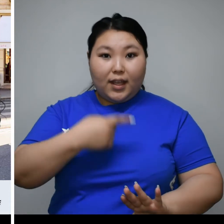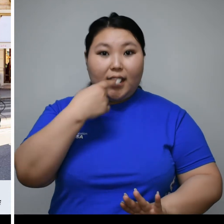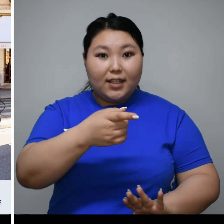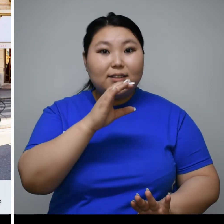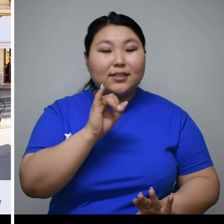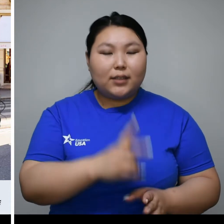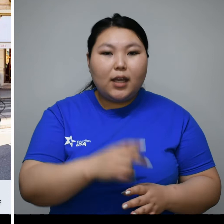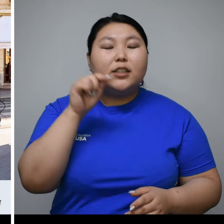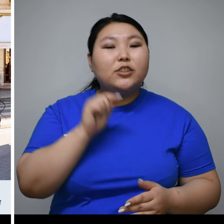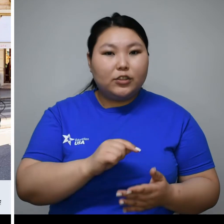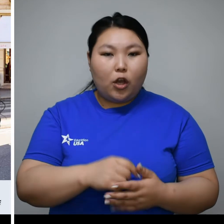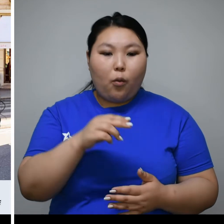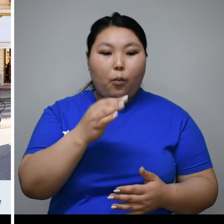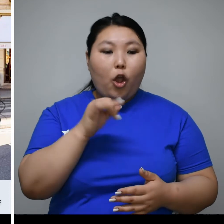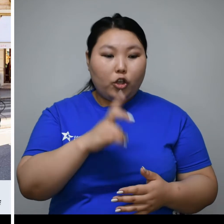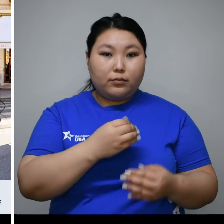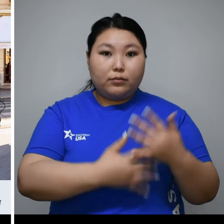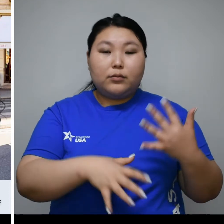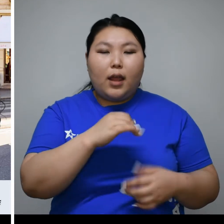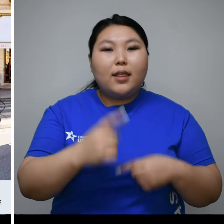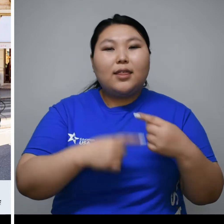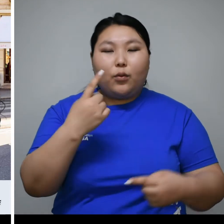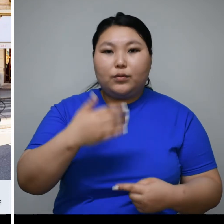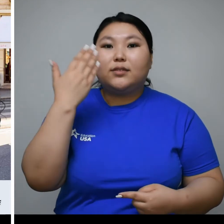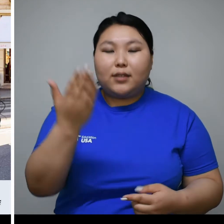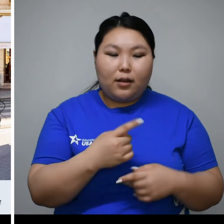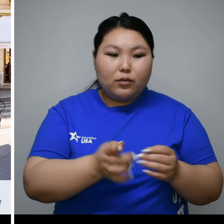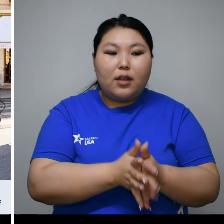өмнө хэлсэн энэ поинтуудыг маань илүү